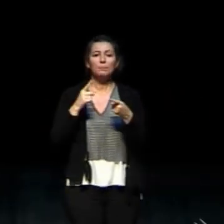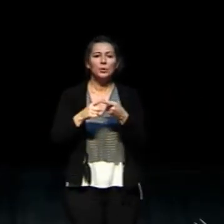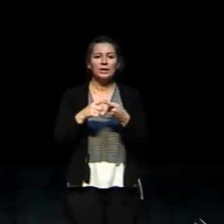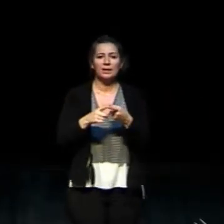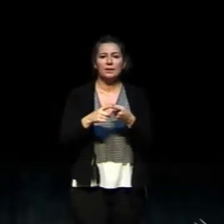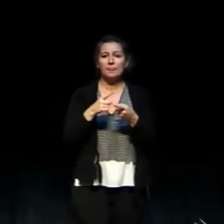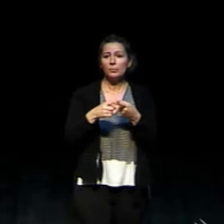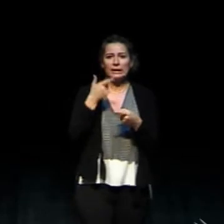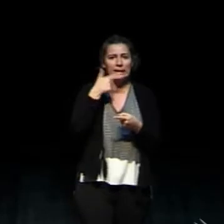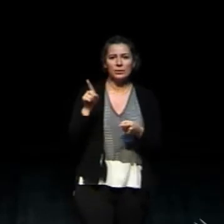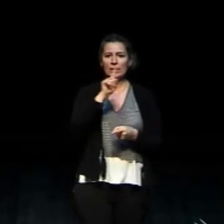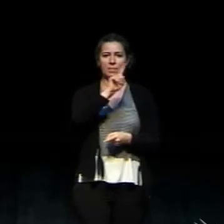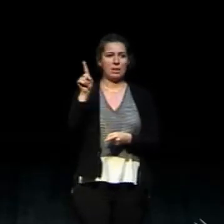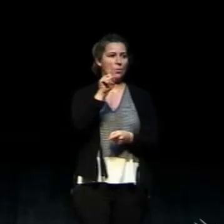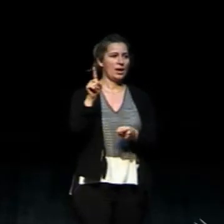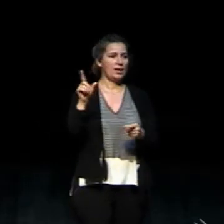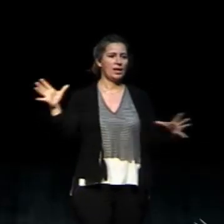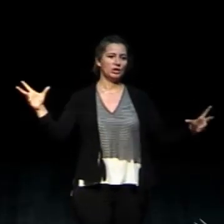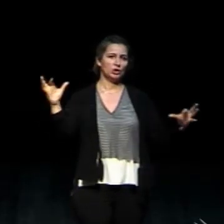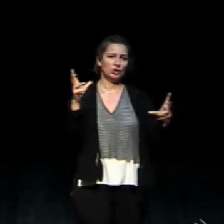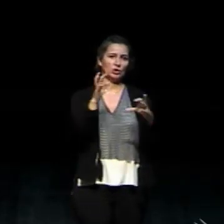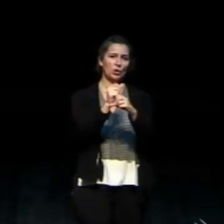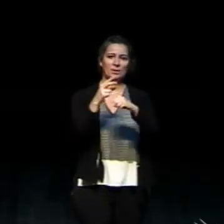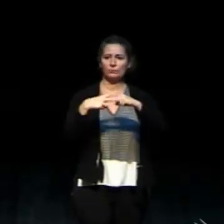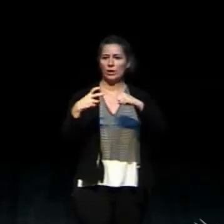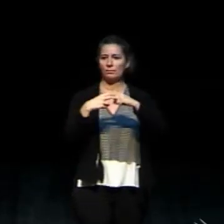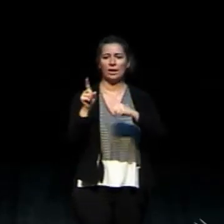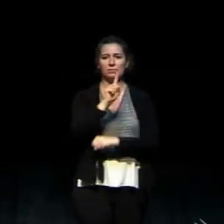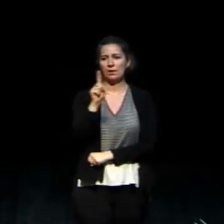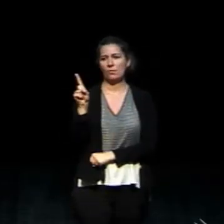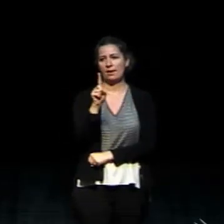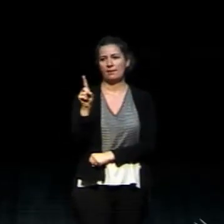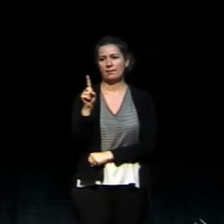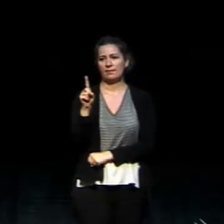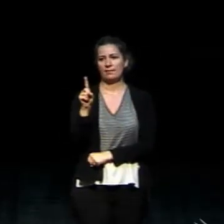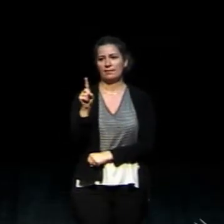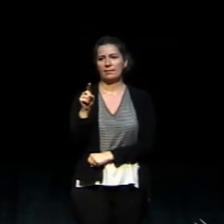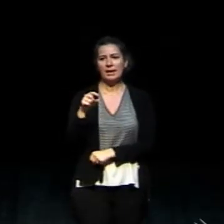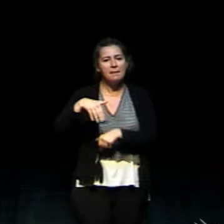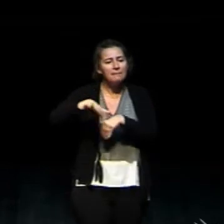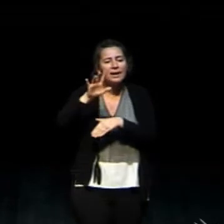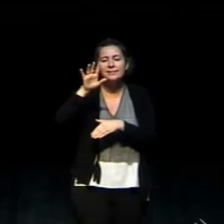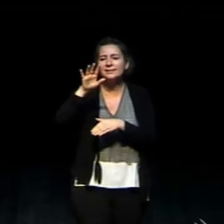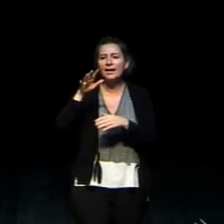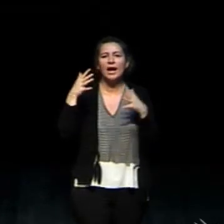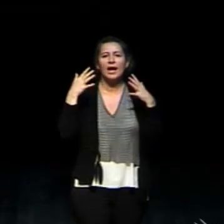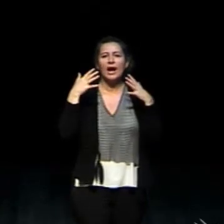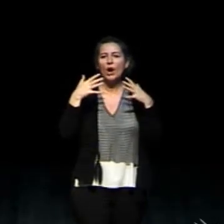e o aluno ficava perdido na produção da língua. Então, a língua não é uma somatória de vocabulários. É muito